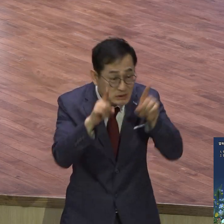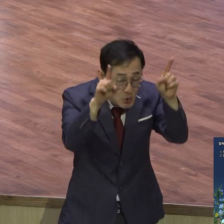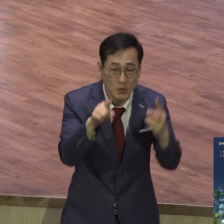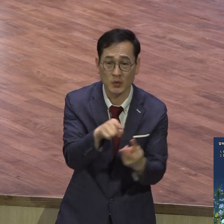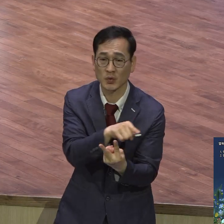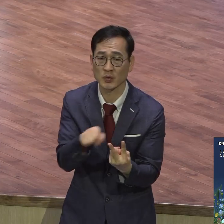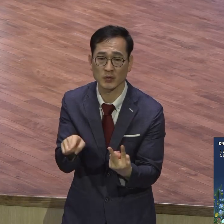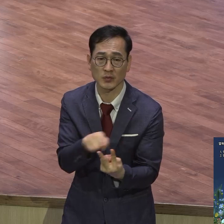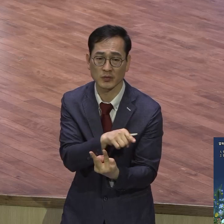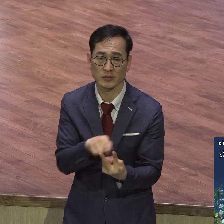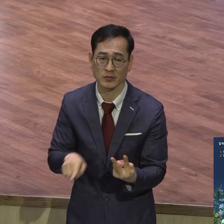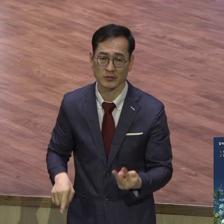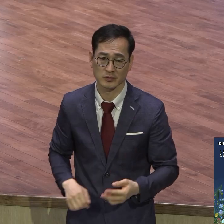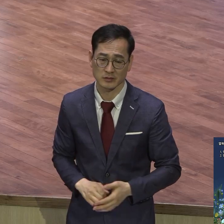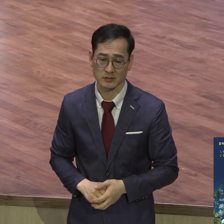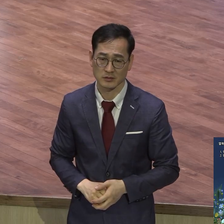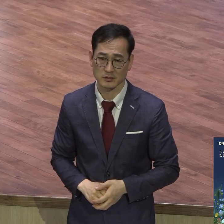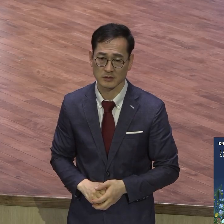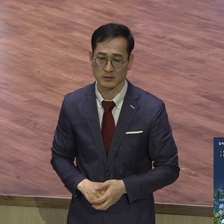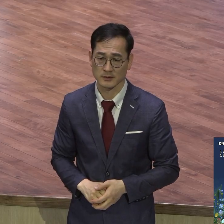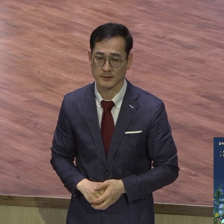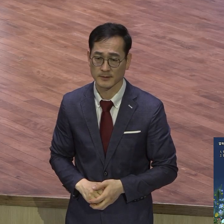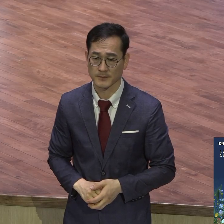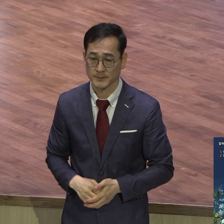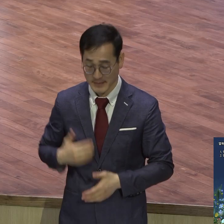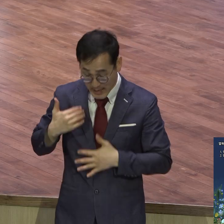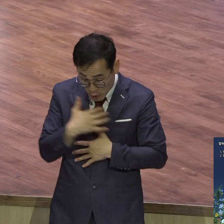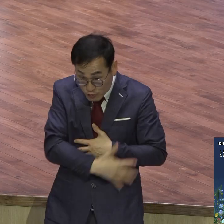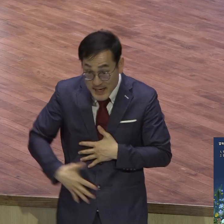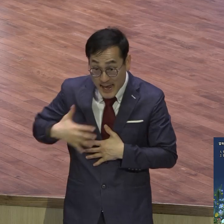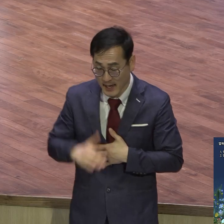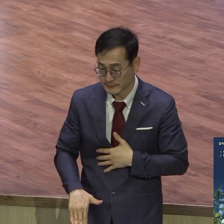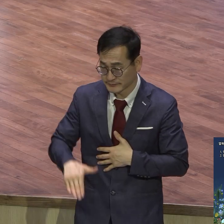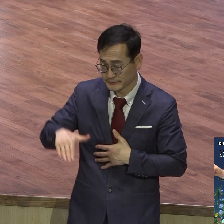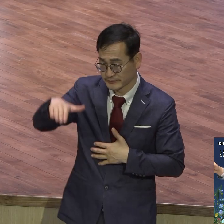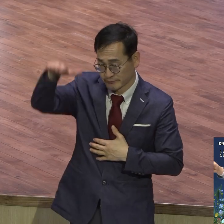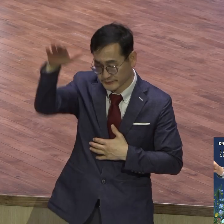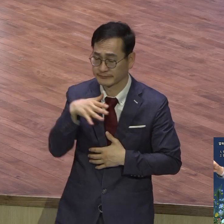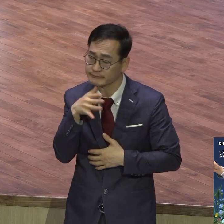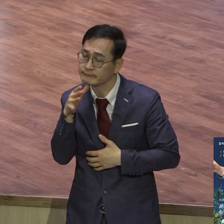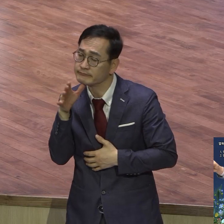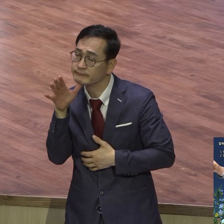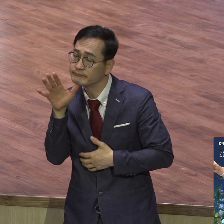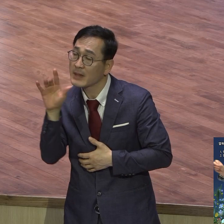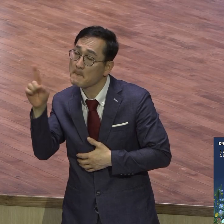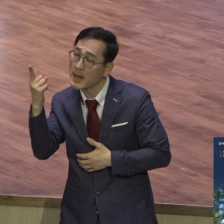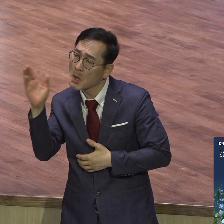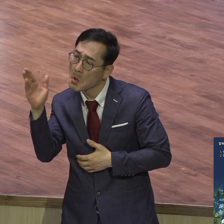100년까지 살다가 죽으면 이건 서론이라고 육체는 서론이요. 본론은 영쟁이부터 시작된다니까.